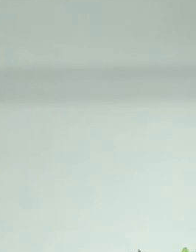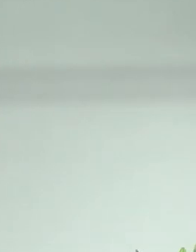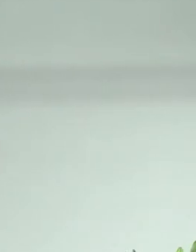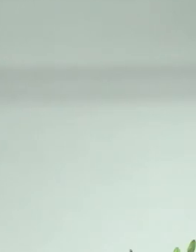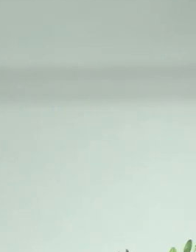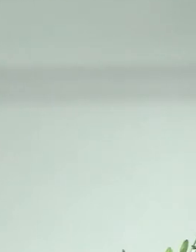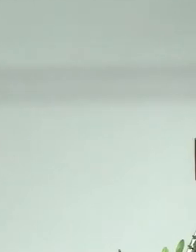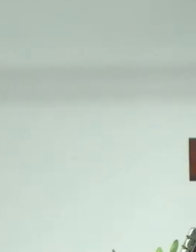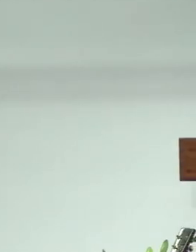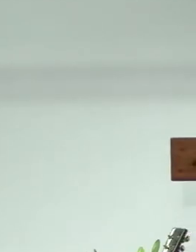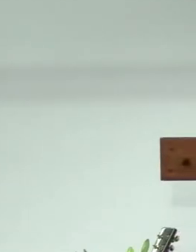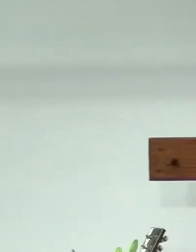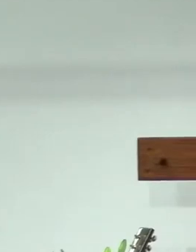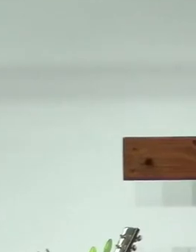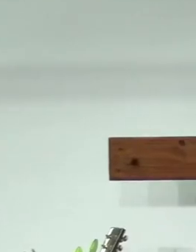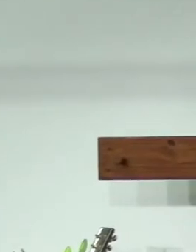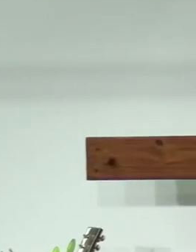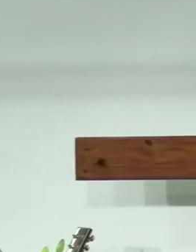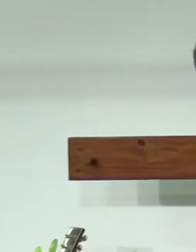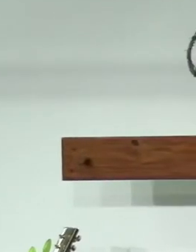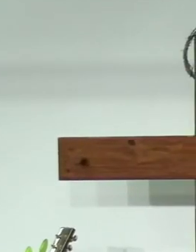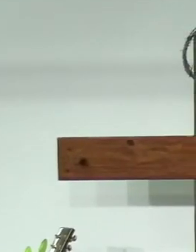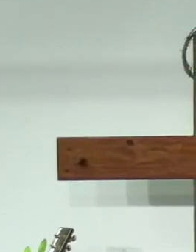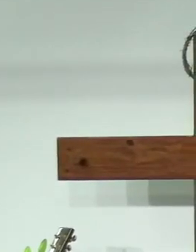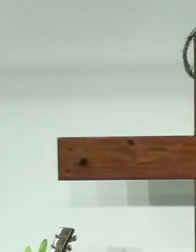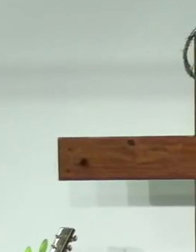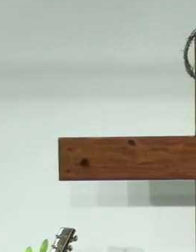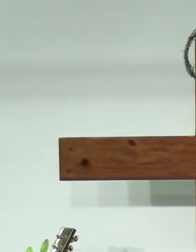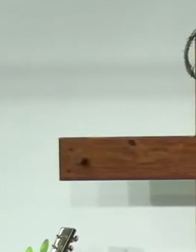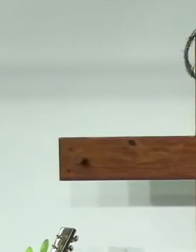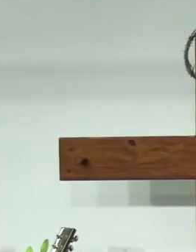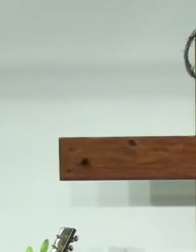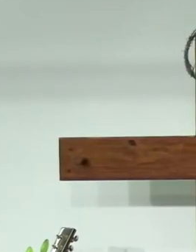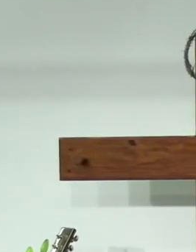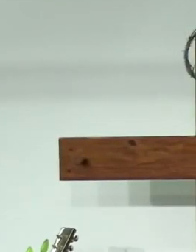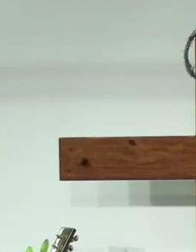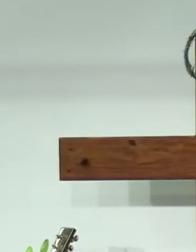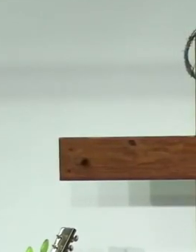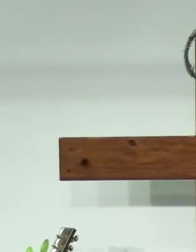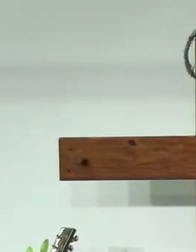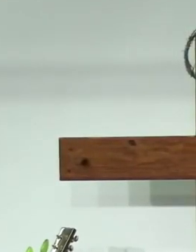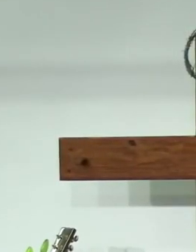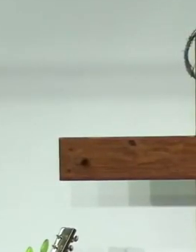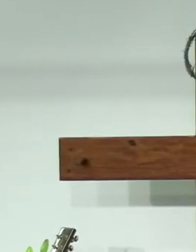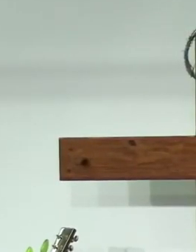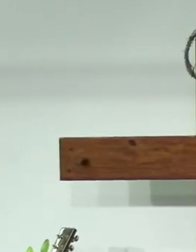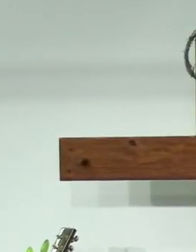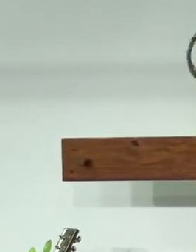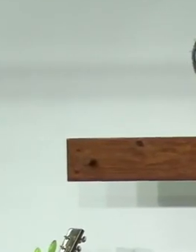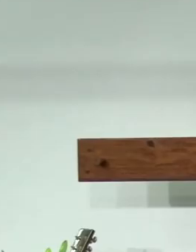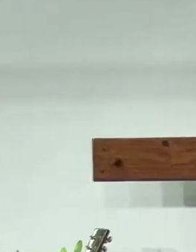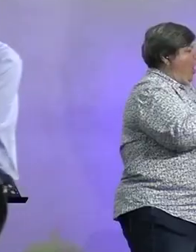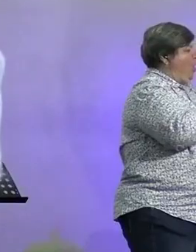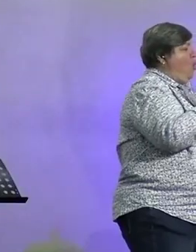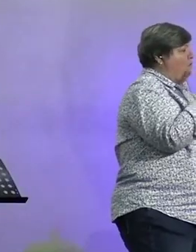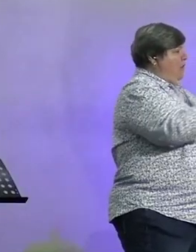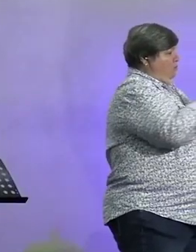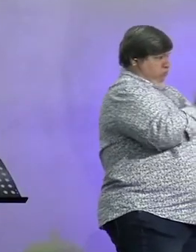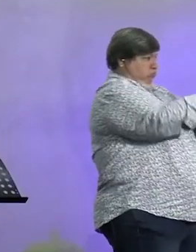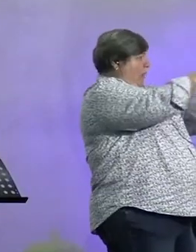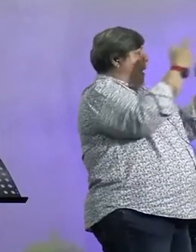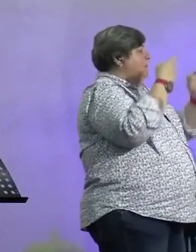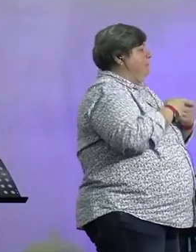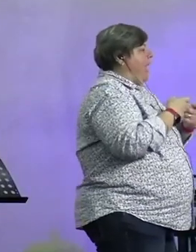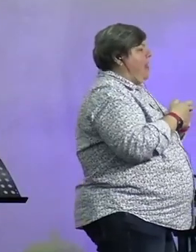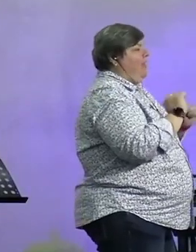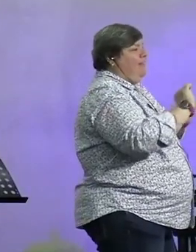jou te sê, man, skel daai ou nie, jy moet nie mense skel nie, is nie mooi nie. Dit kom sommer spontaan. En daarom moet ek en jy, maar hierdie goed kom nie spontaan